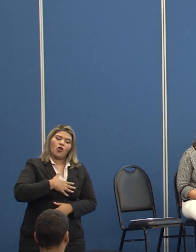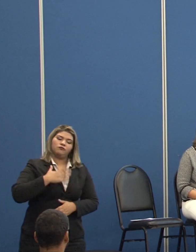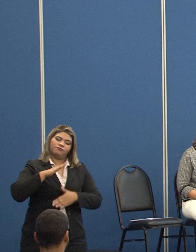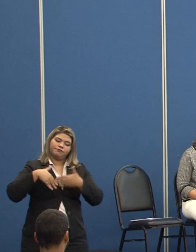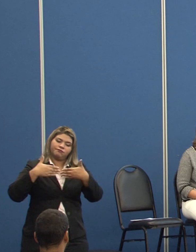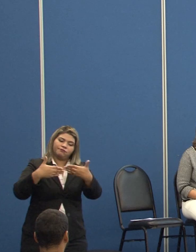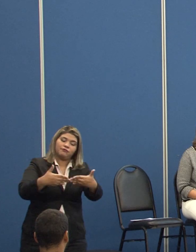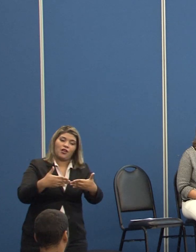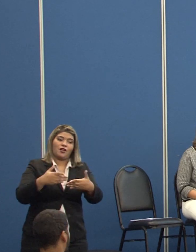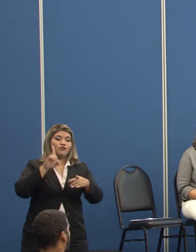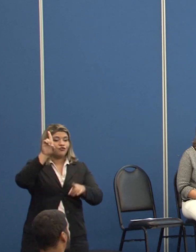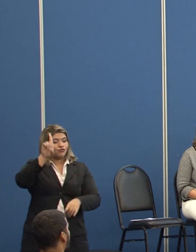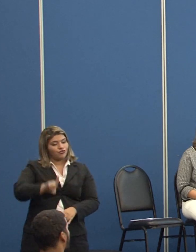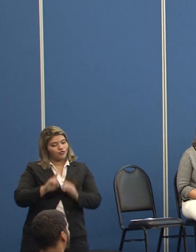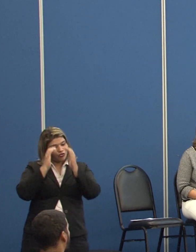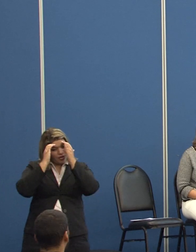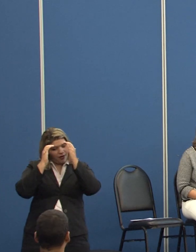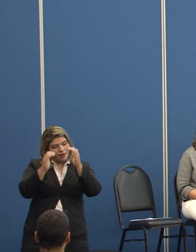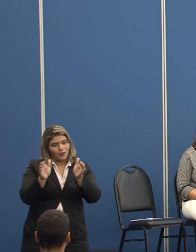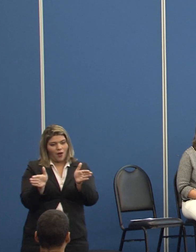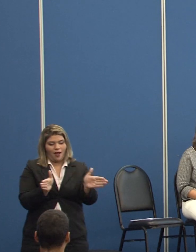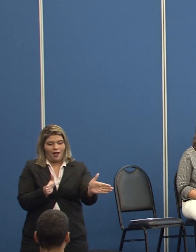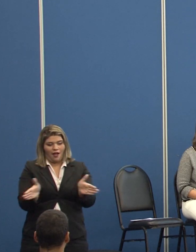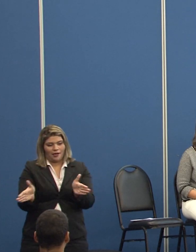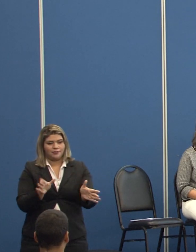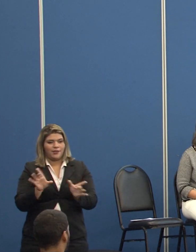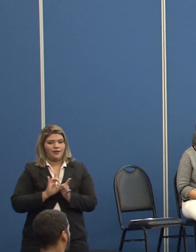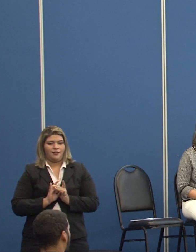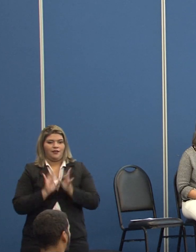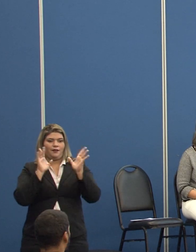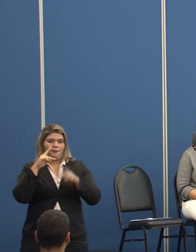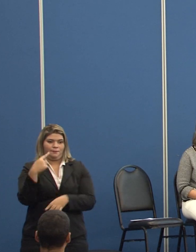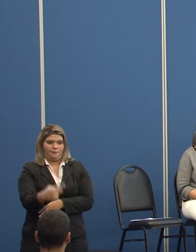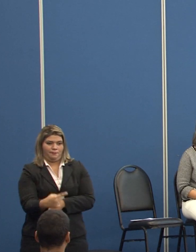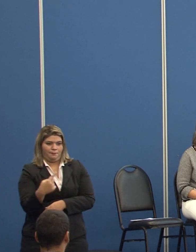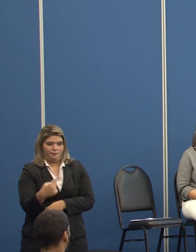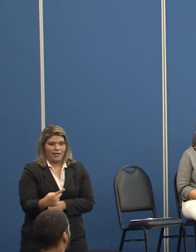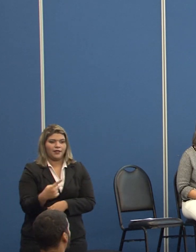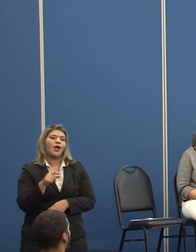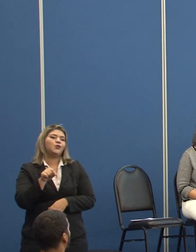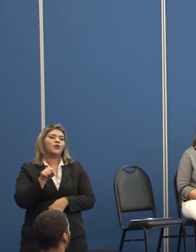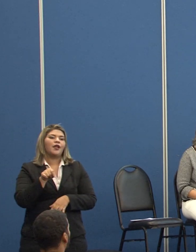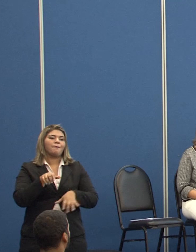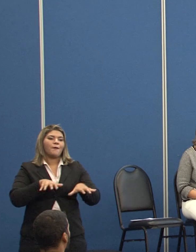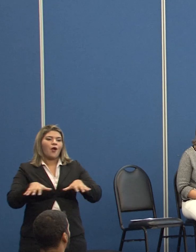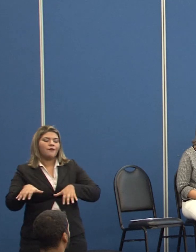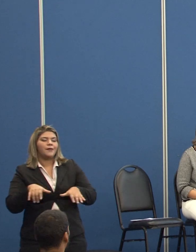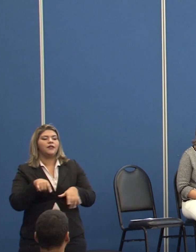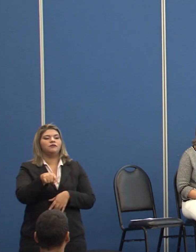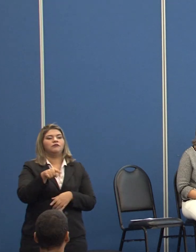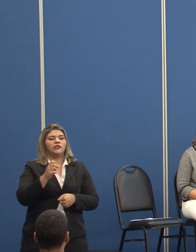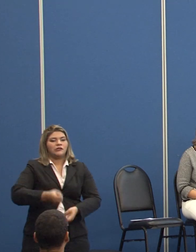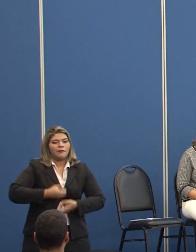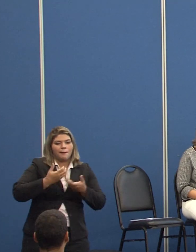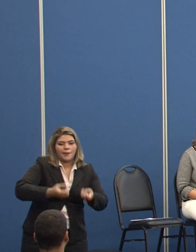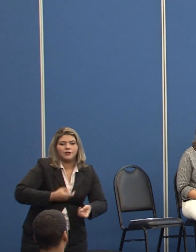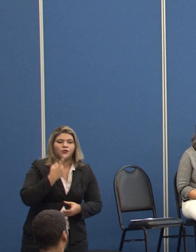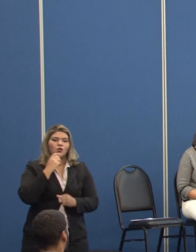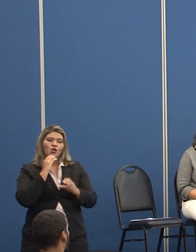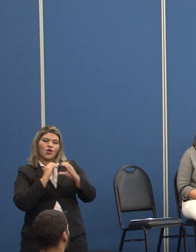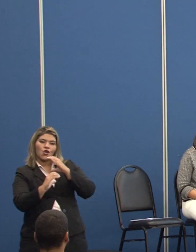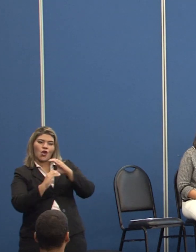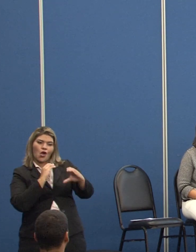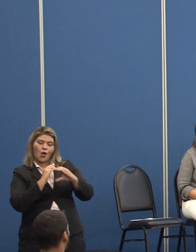seus direitos à acessibilidade, à liberdade de movimento e de expressão, à comunicação,